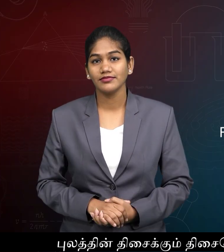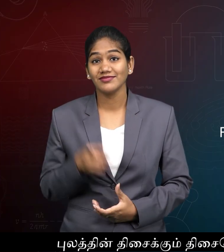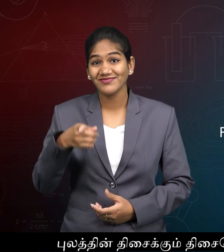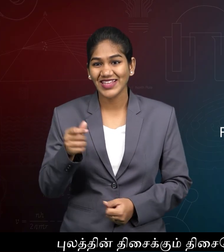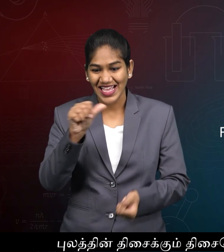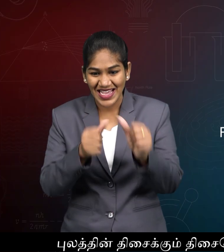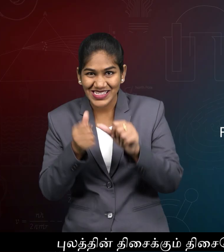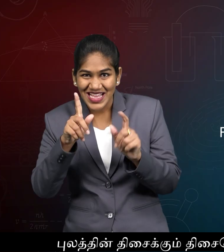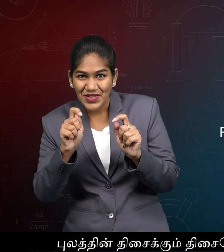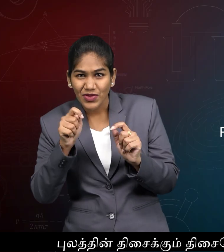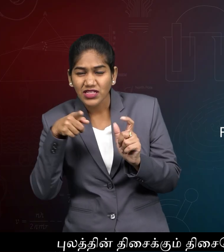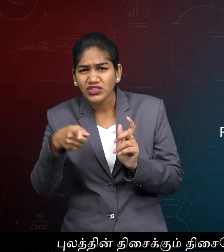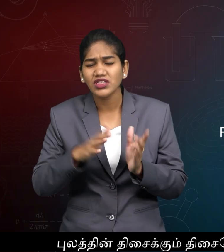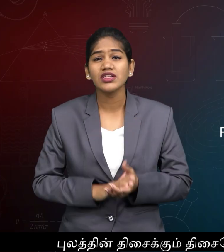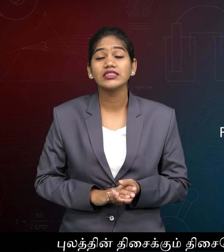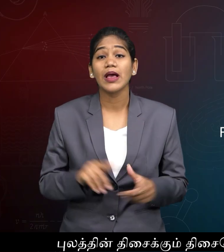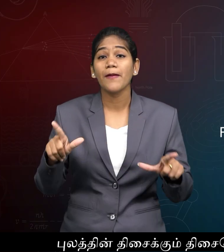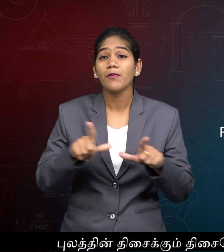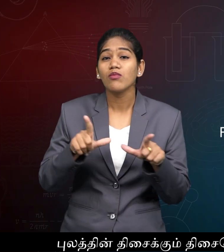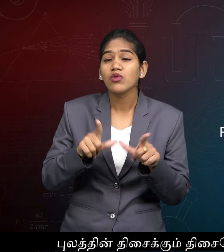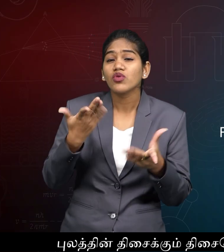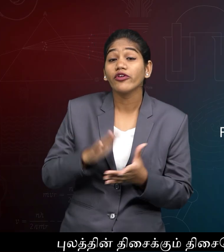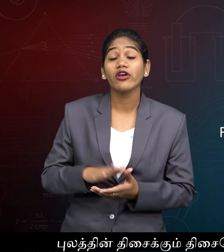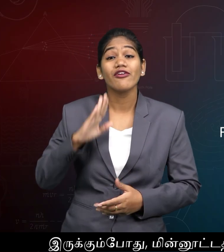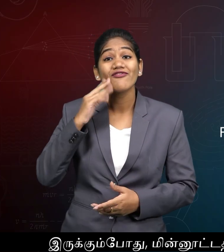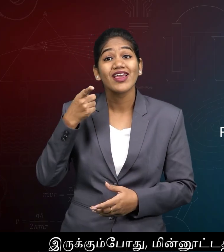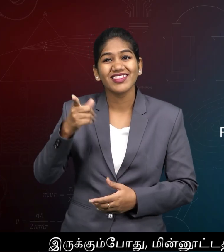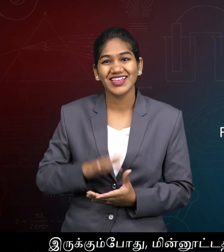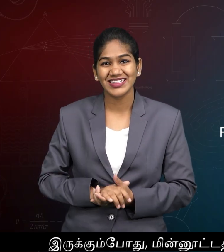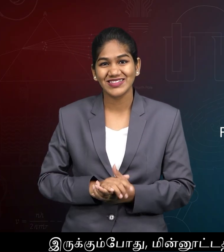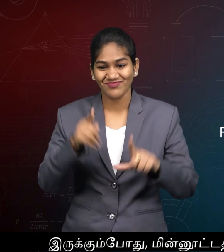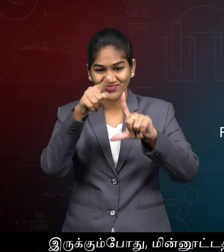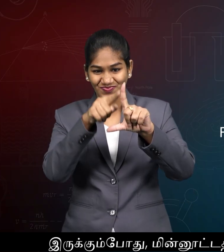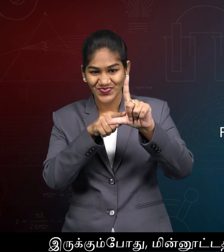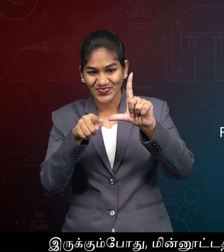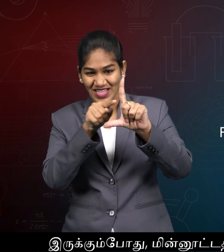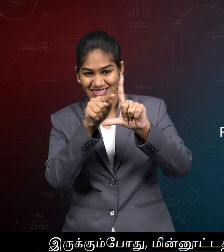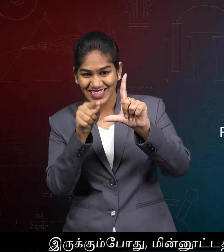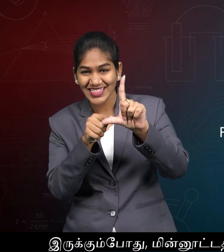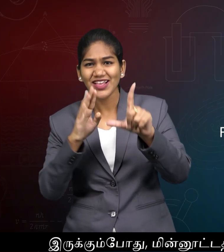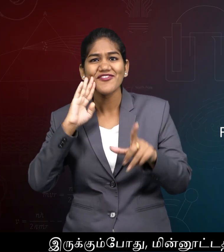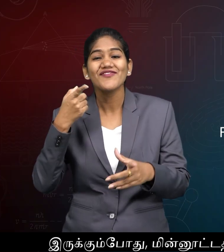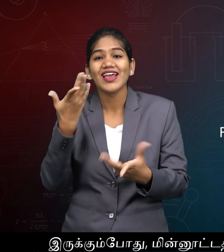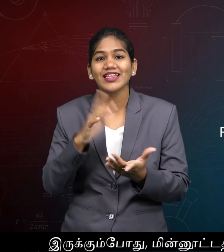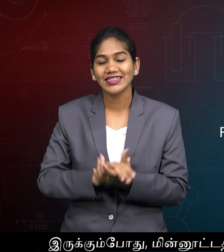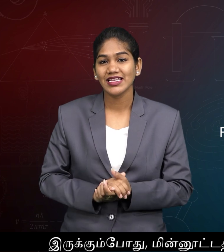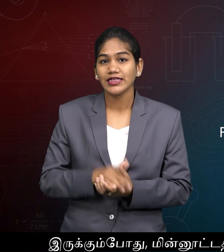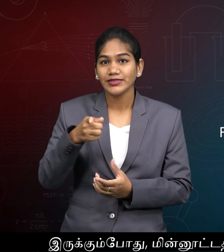புலத்தின் திசைக்கும் திசைவேகத்திற்கும் இடையே ஒரு கோணம் இருக்கும்போது மின்னூட்டத்தில் அனுபவிக்கப்படும் காந்த விசை